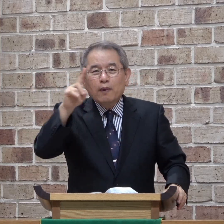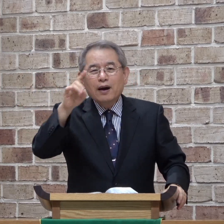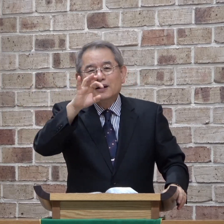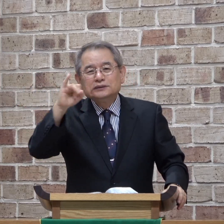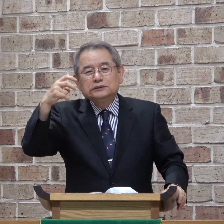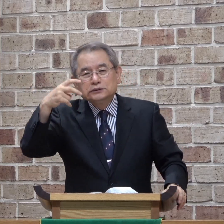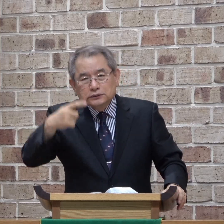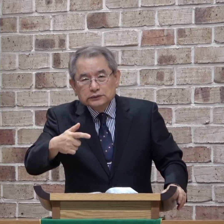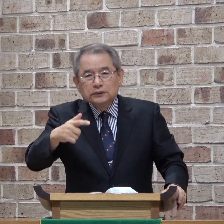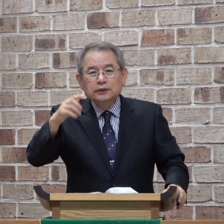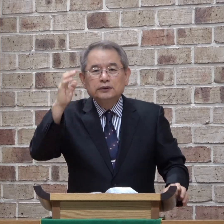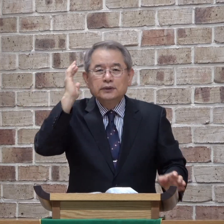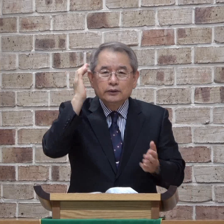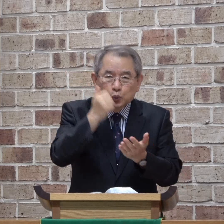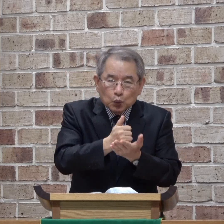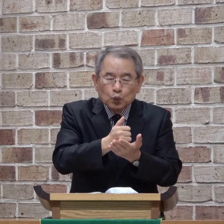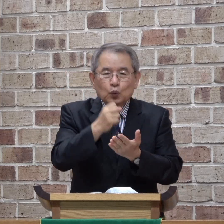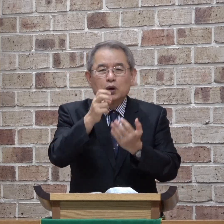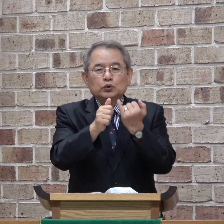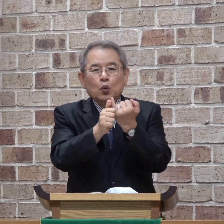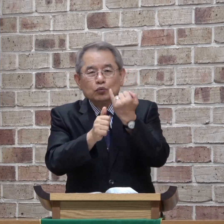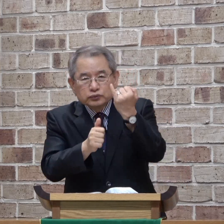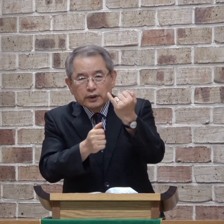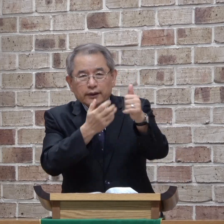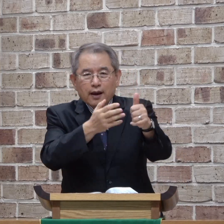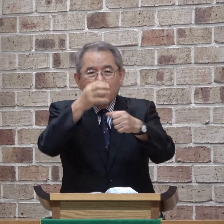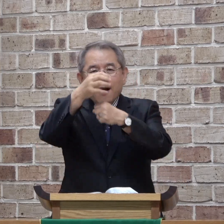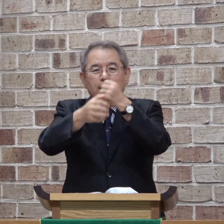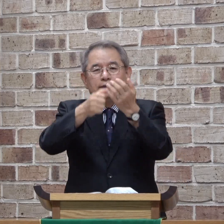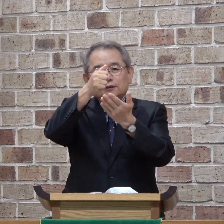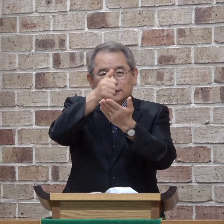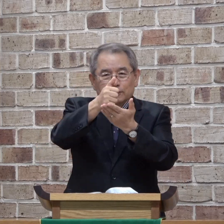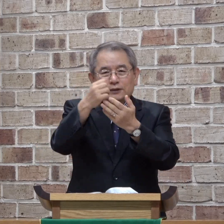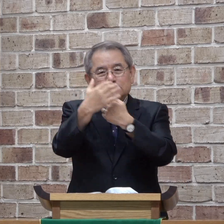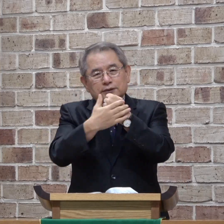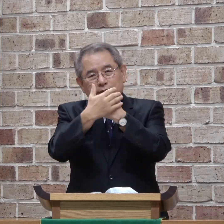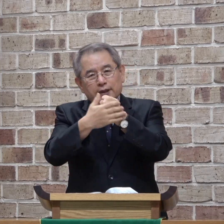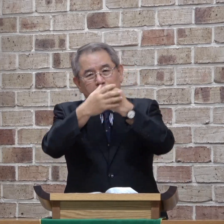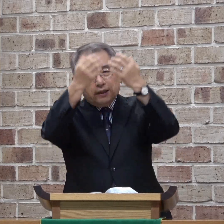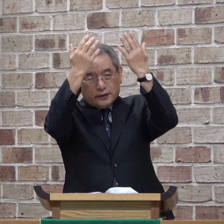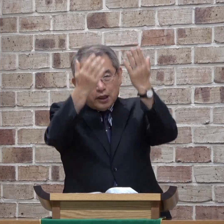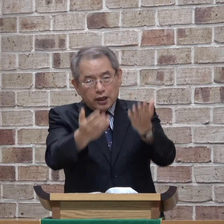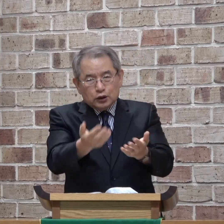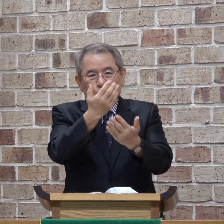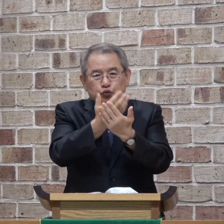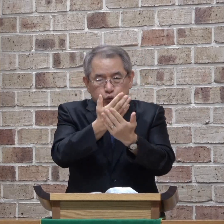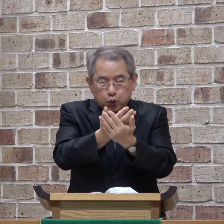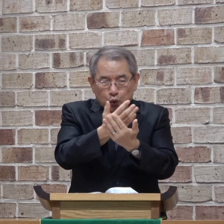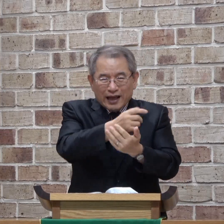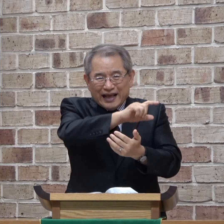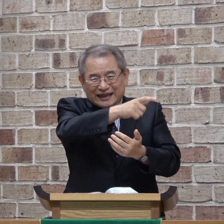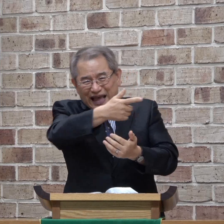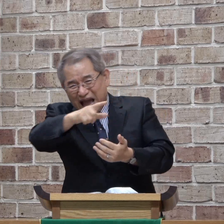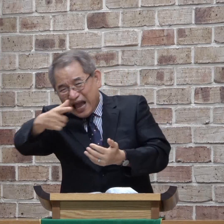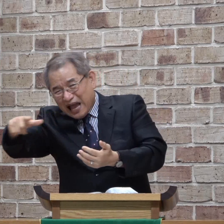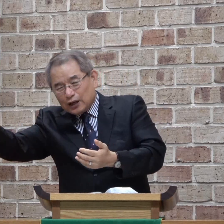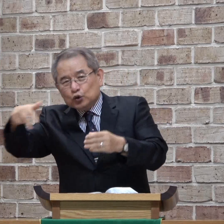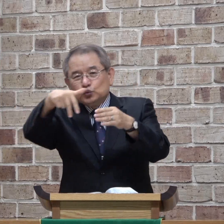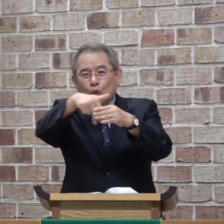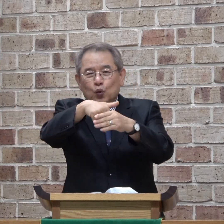조 바이든 대통령과 영부인에게 하나님의 은혜를 내려주소서 다양한 종교의 이름으로